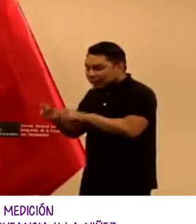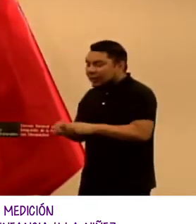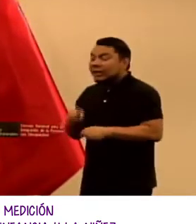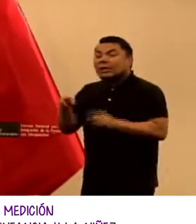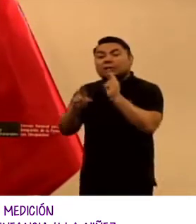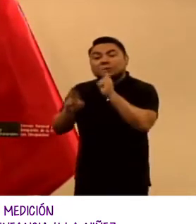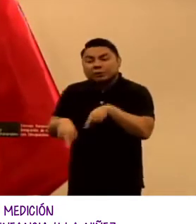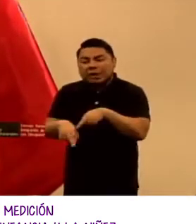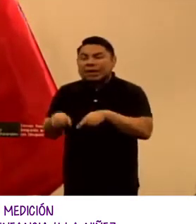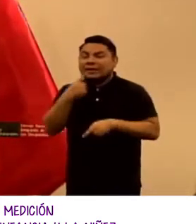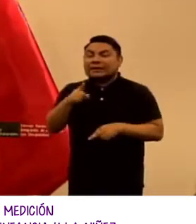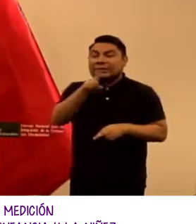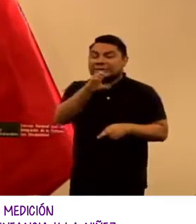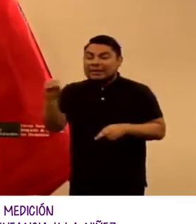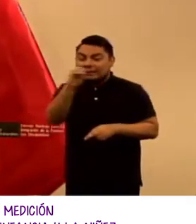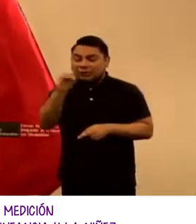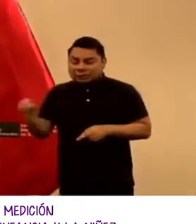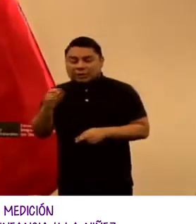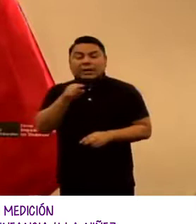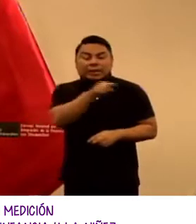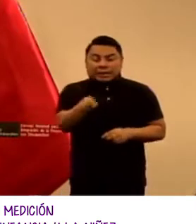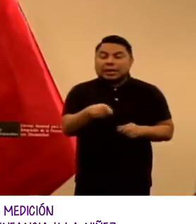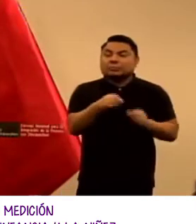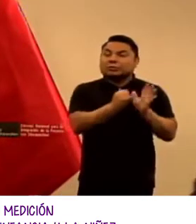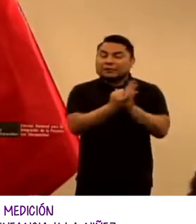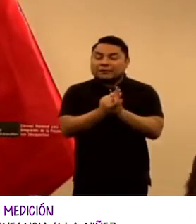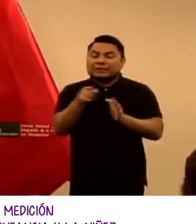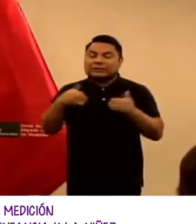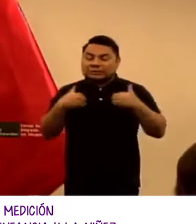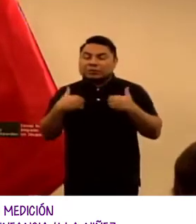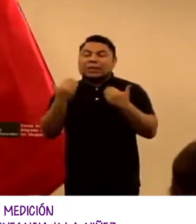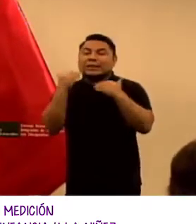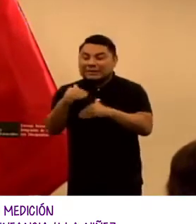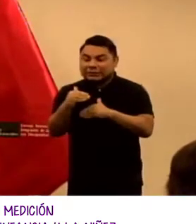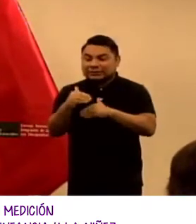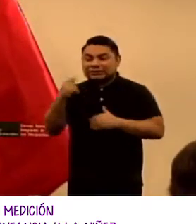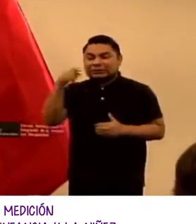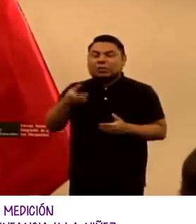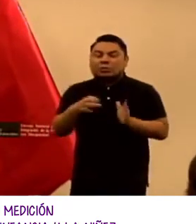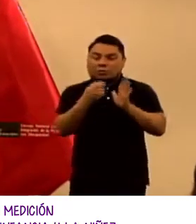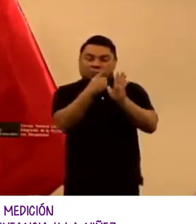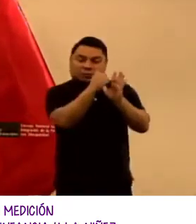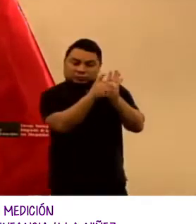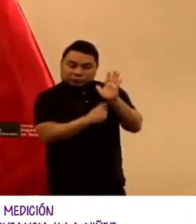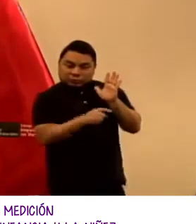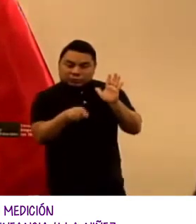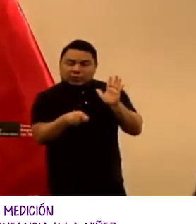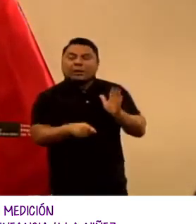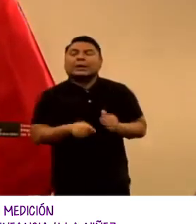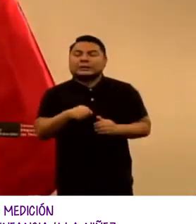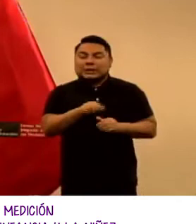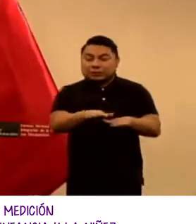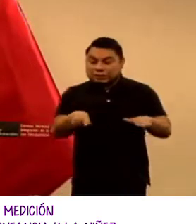fue que el 100% de los niños que se identificaron como teniendo una limitación funcional a través del módulo